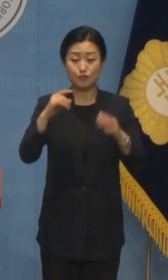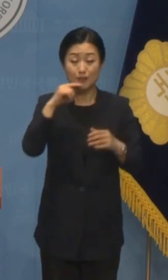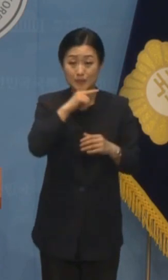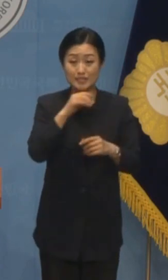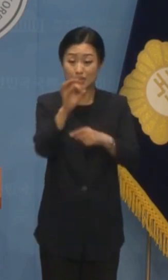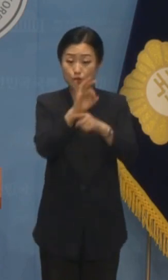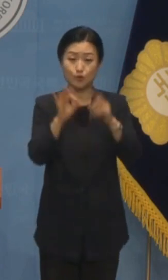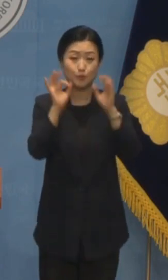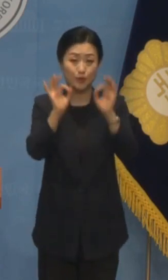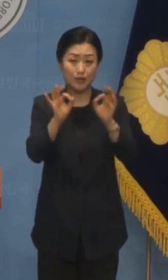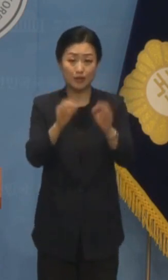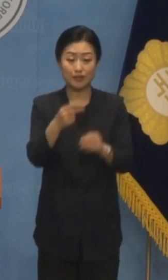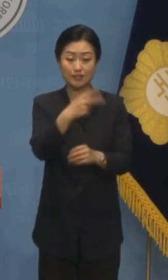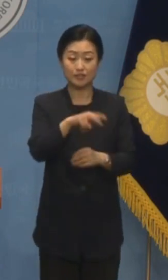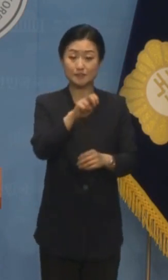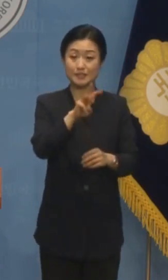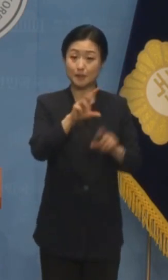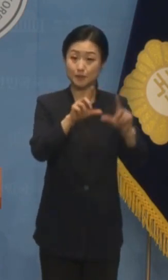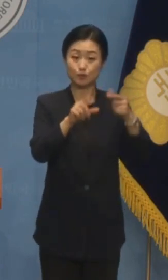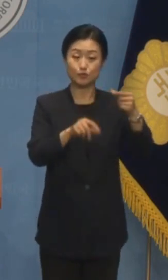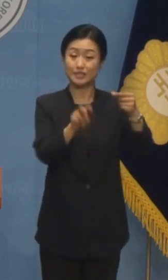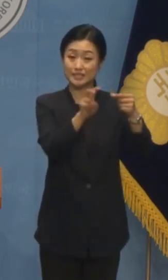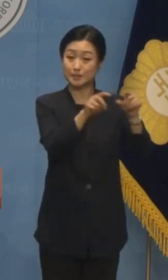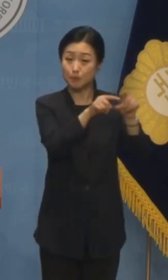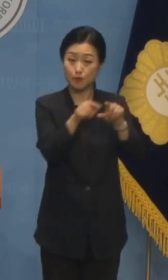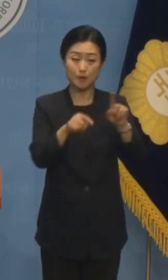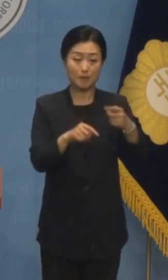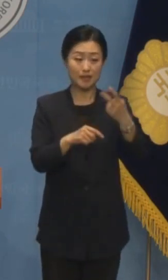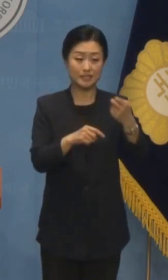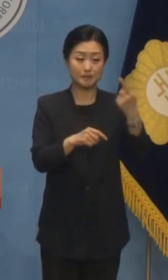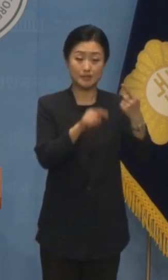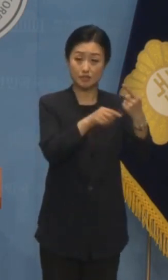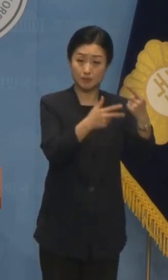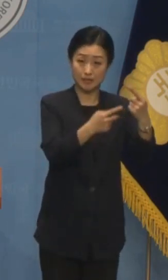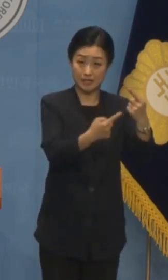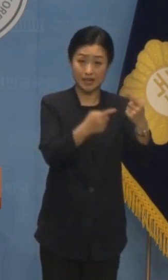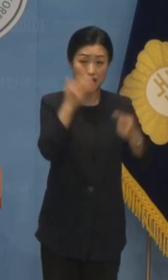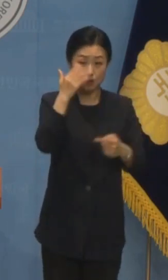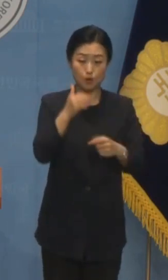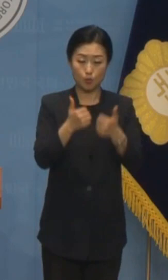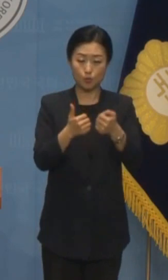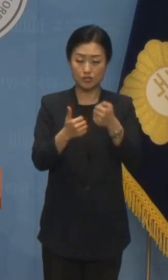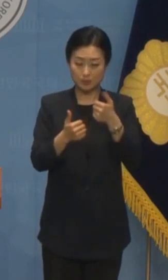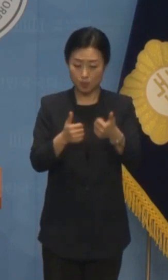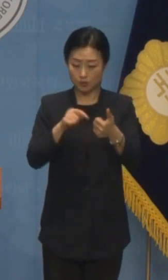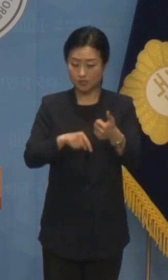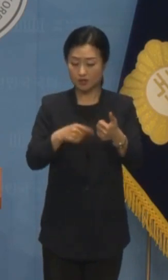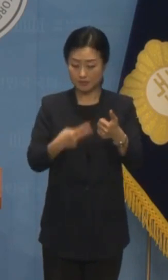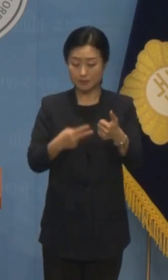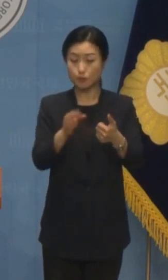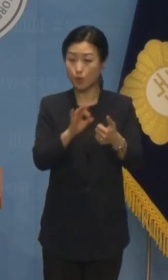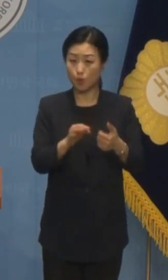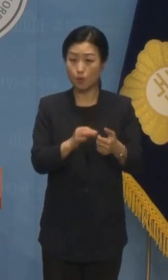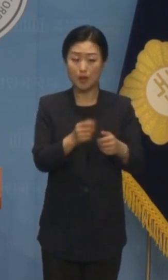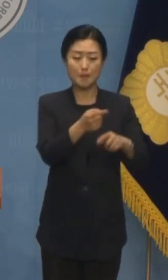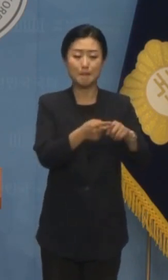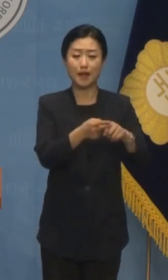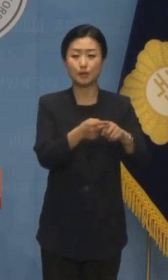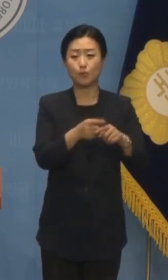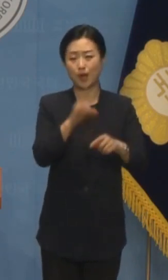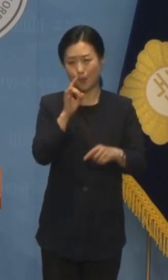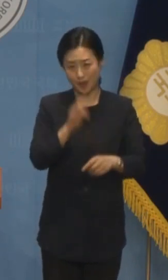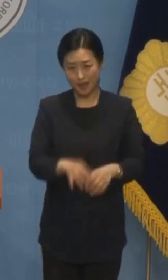한번 보겠습니다. 2023년 G20 평균은 121.1, 한국은 55.2%입니다. 절반도 안